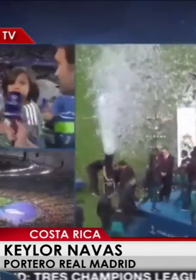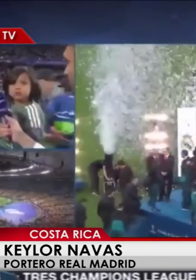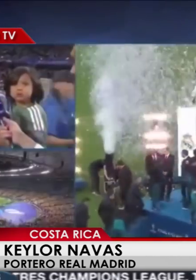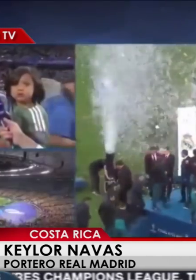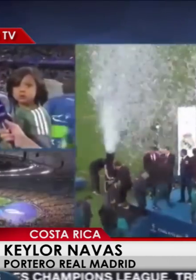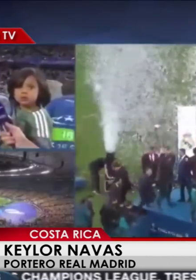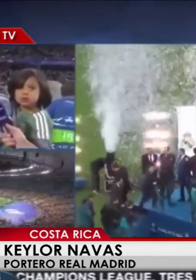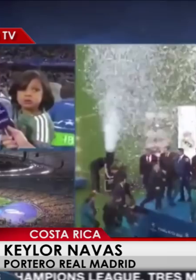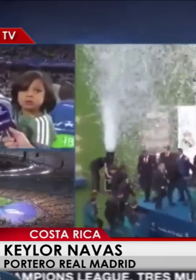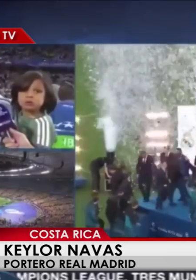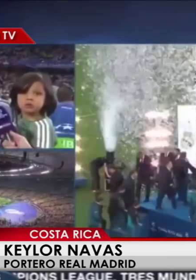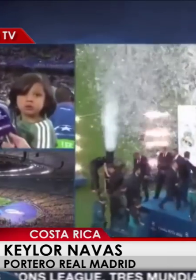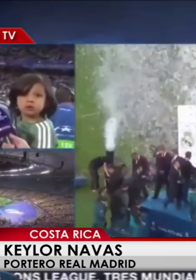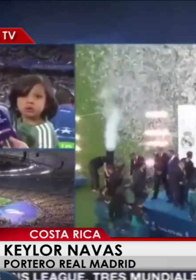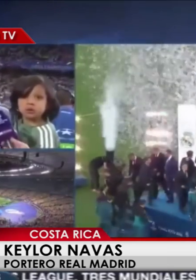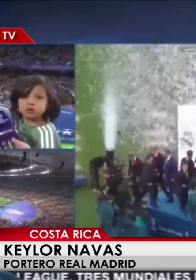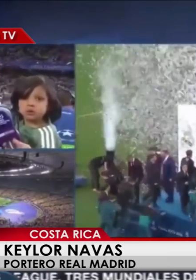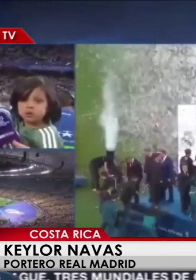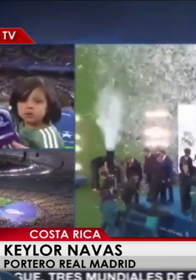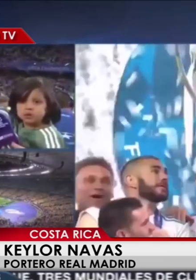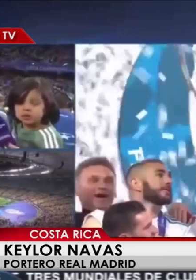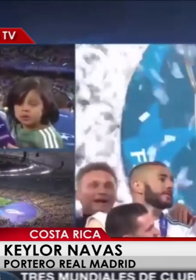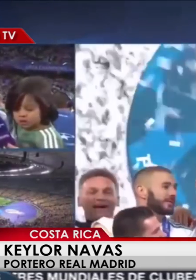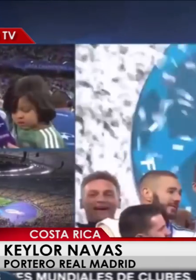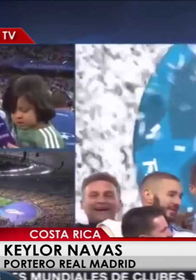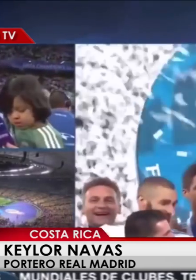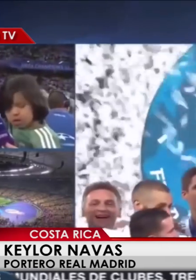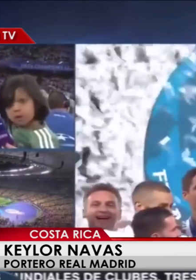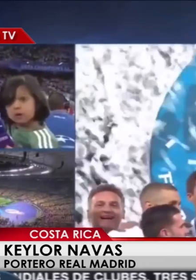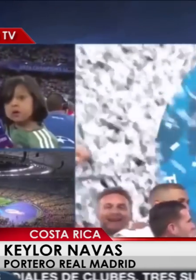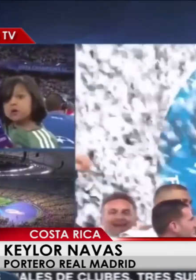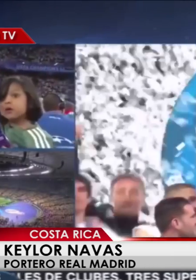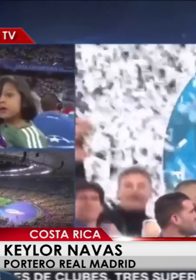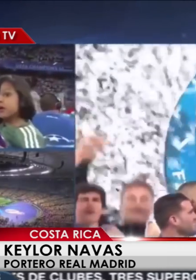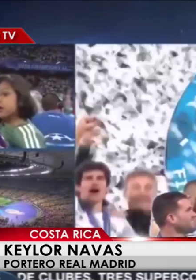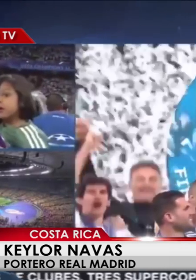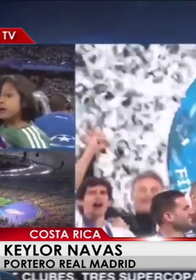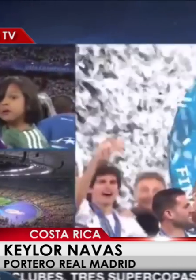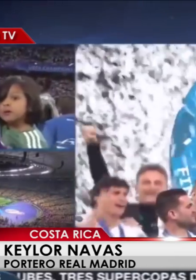esto? Bueno, nunca perdimos la fe, siempre trabajamos, le pedimos a Dios mucha